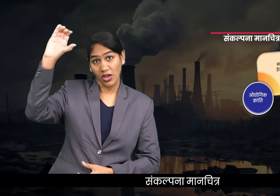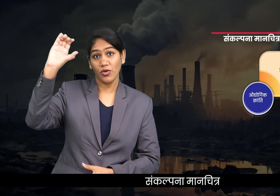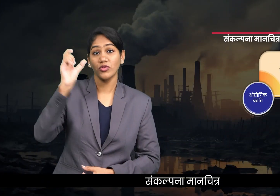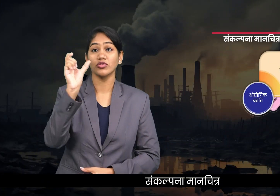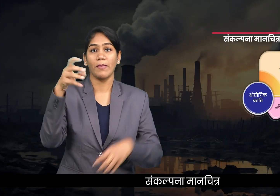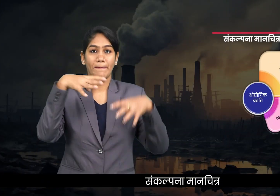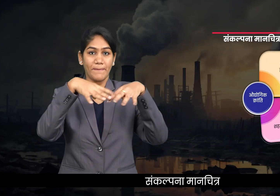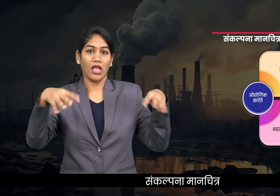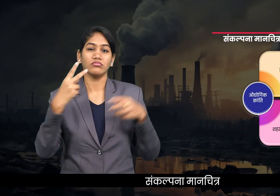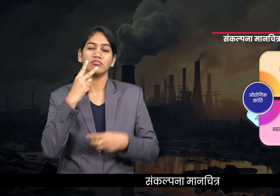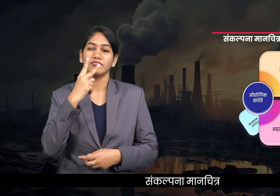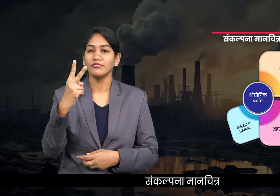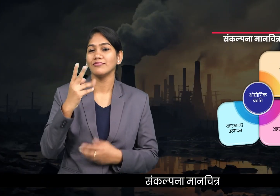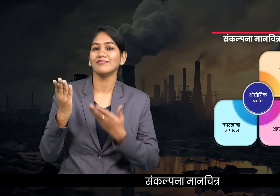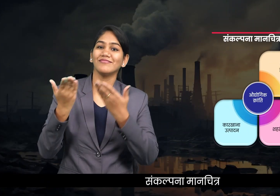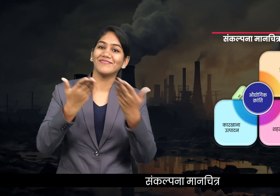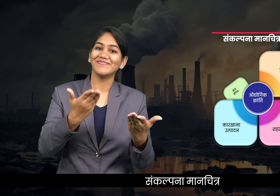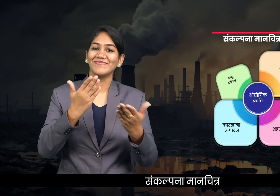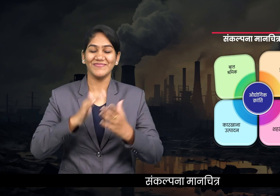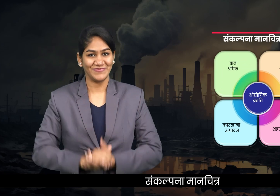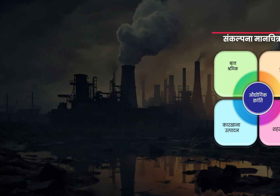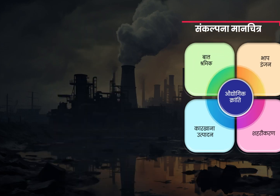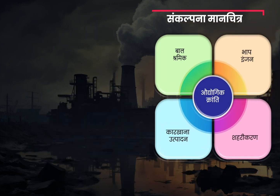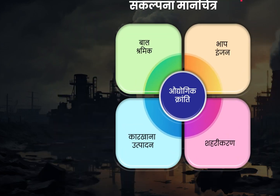संकल्पना मानचित्र।